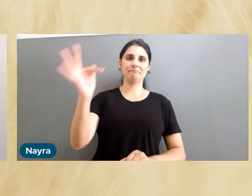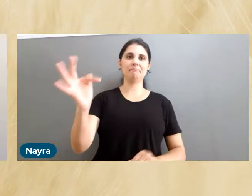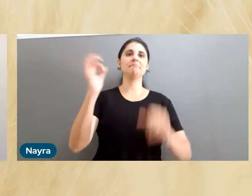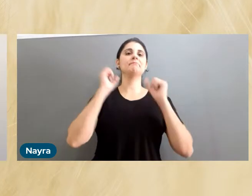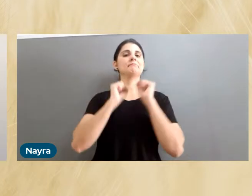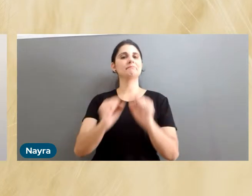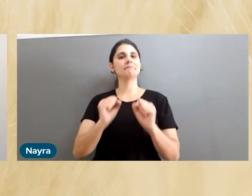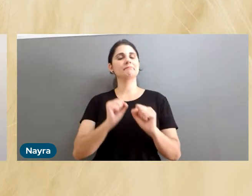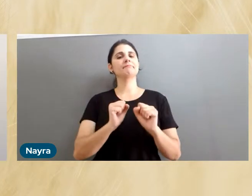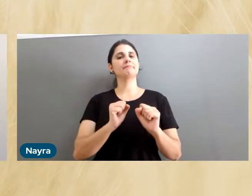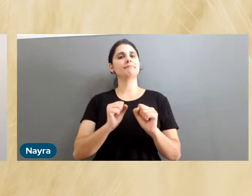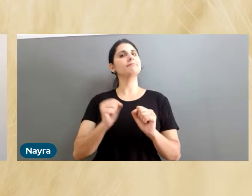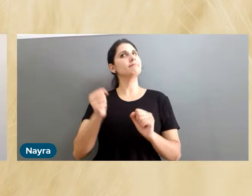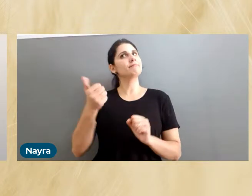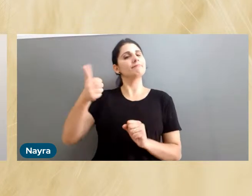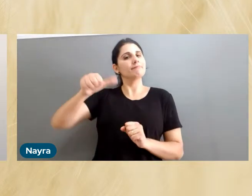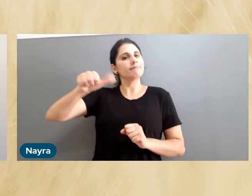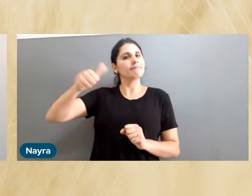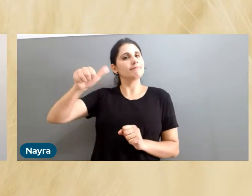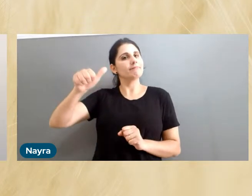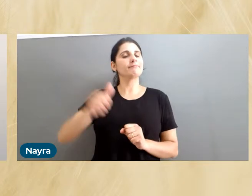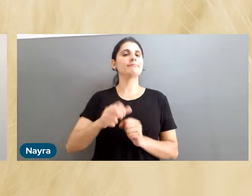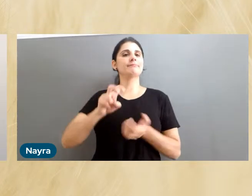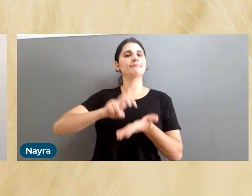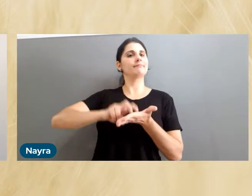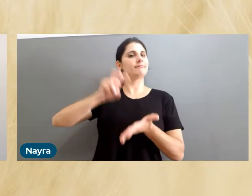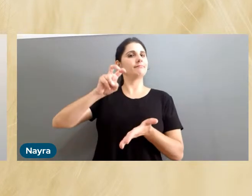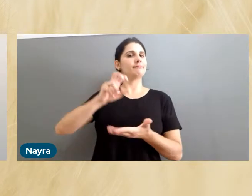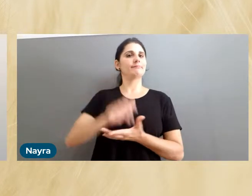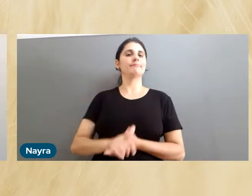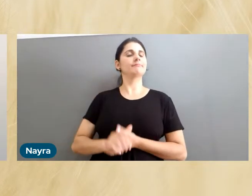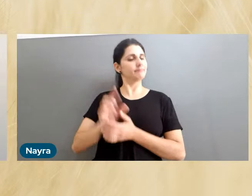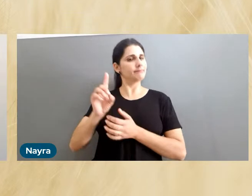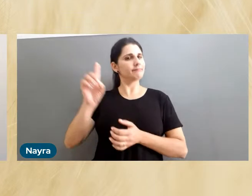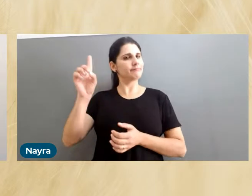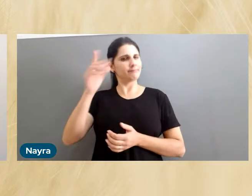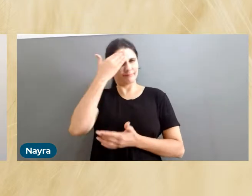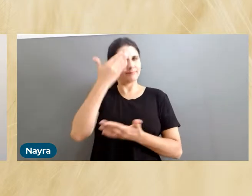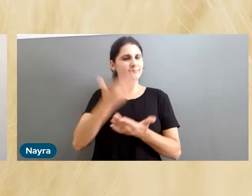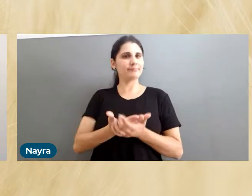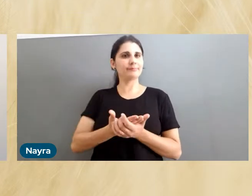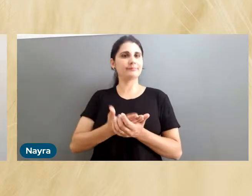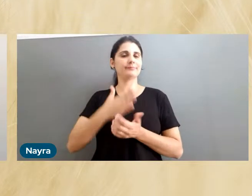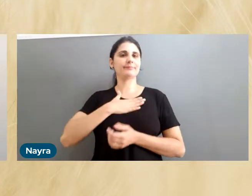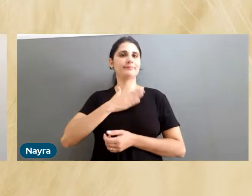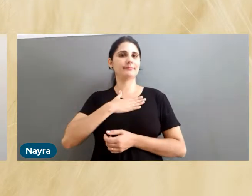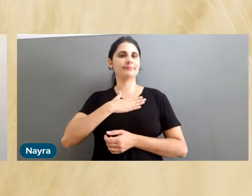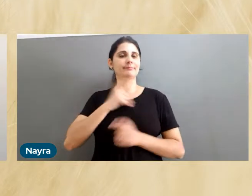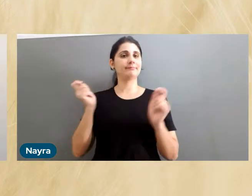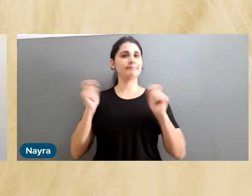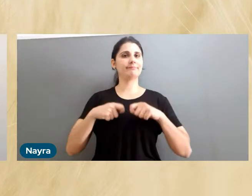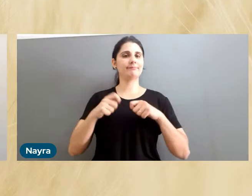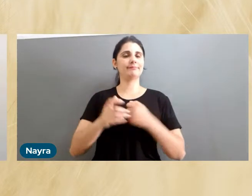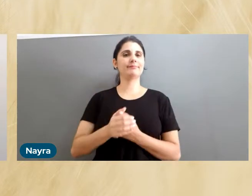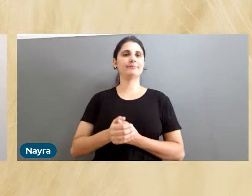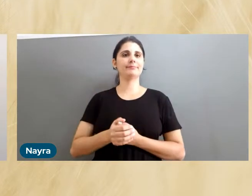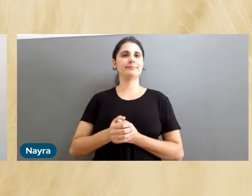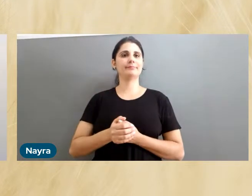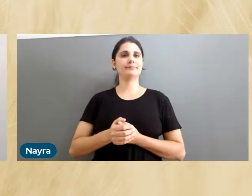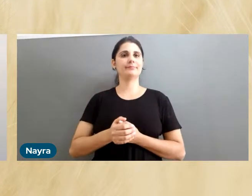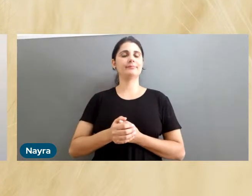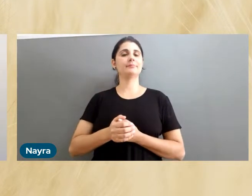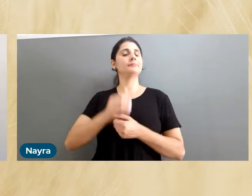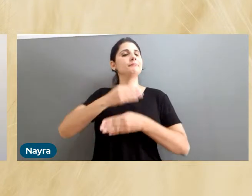um teste todas as manhãs para saber se Deus confia na nossa capacidade de construir algo